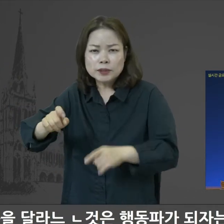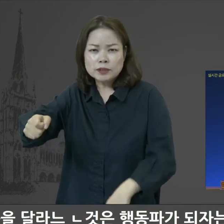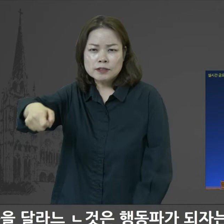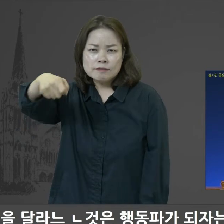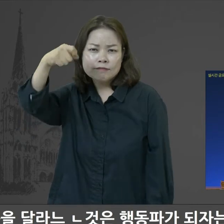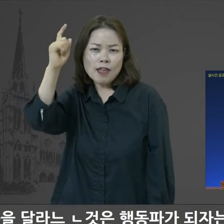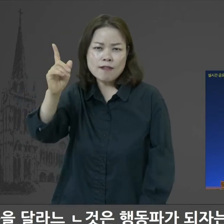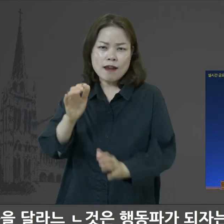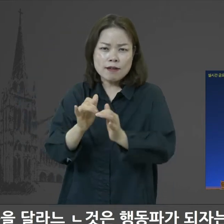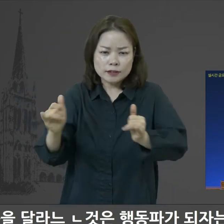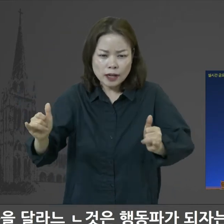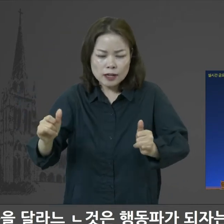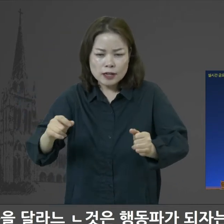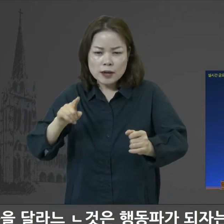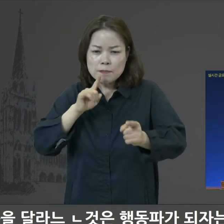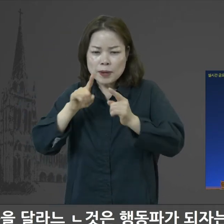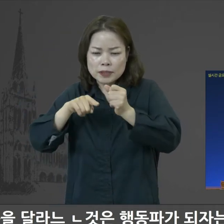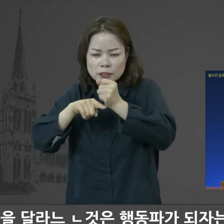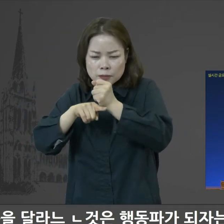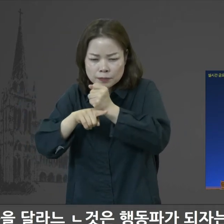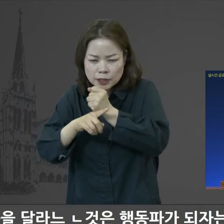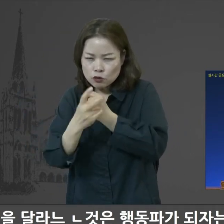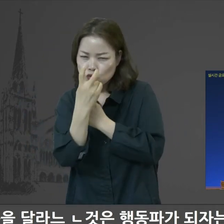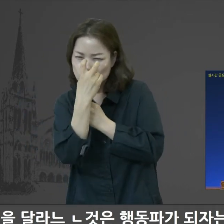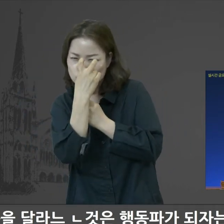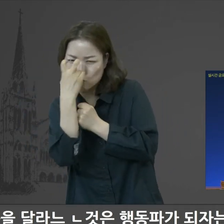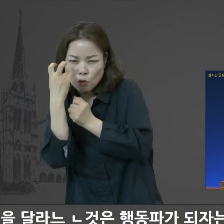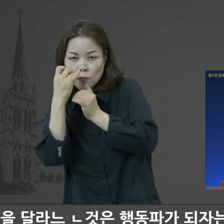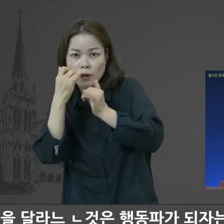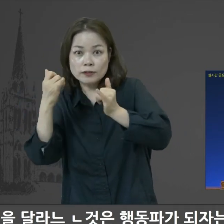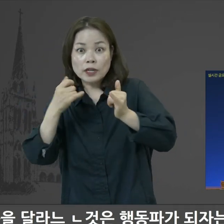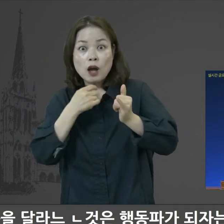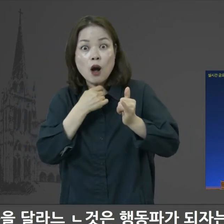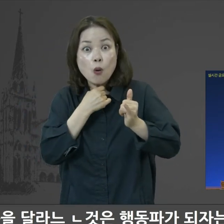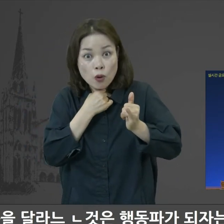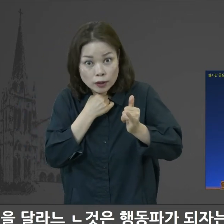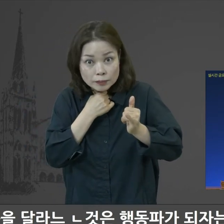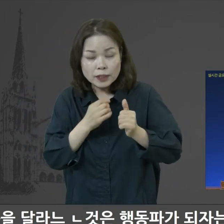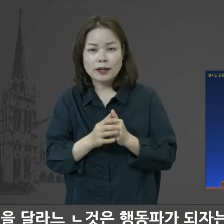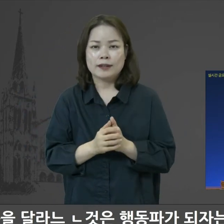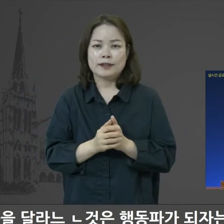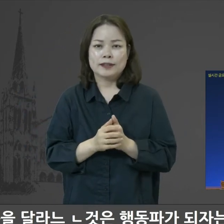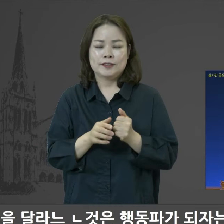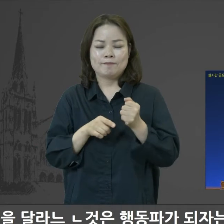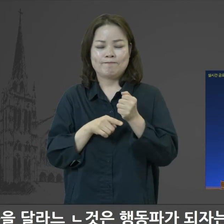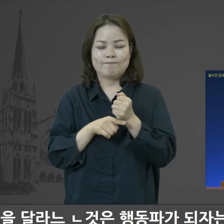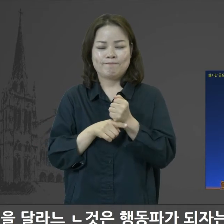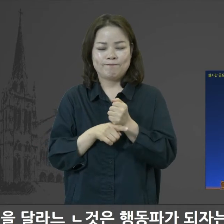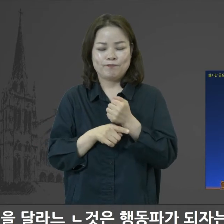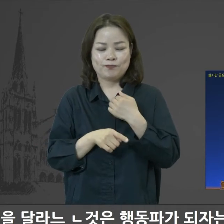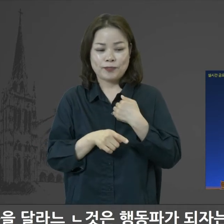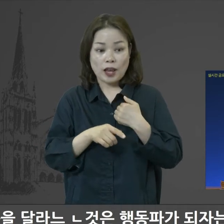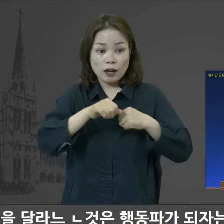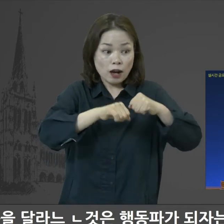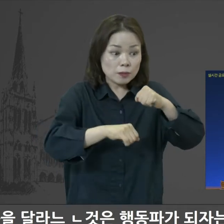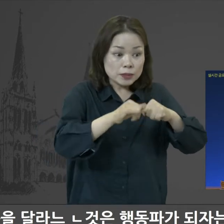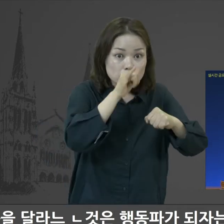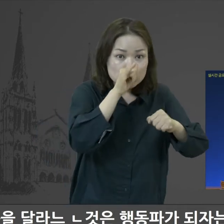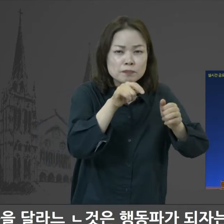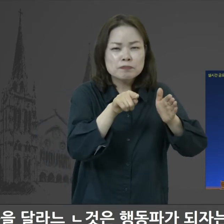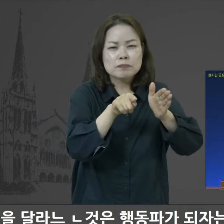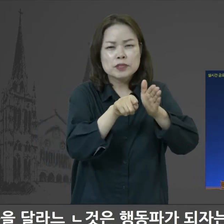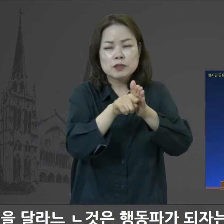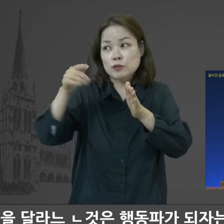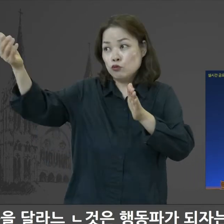되겠습니다. 내가 말씀의 의미를 깨닫는 총명한 사람이 되겠습니다. 이 의미인 거죠. 여러분, 그래서 나에게 행함이 있는